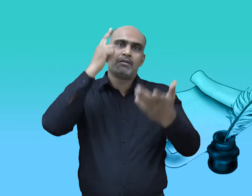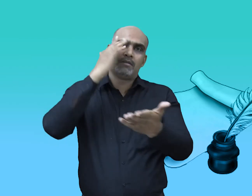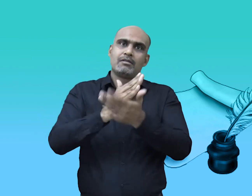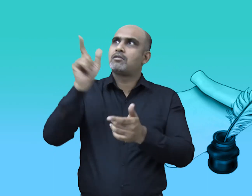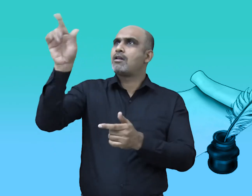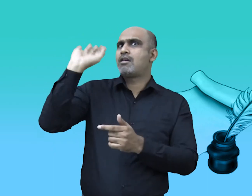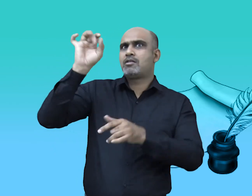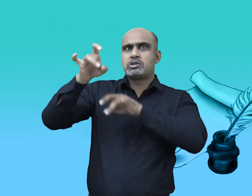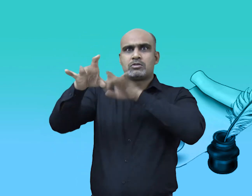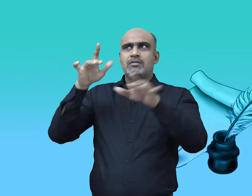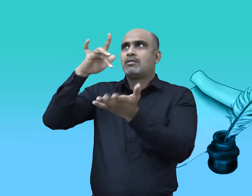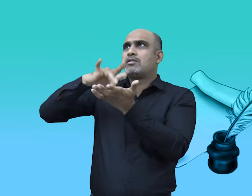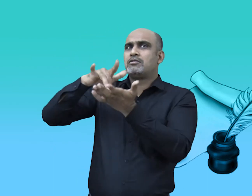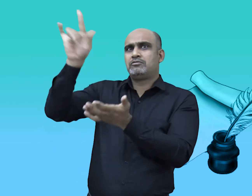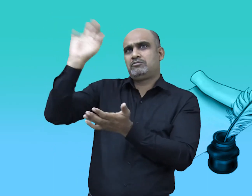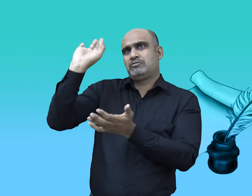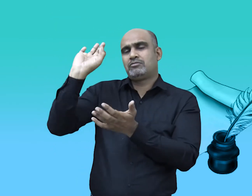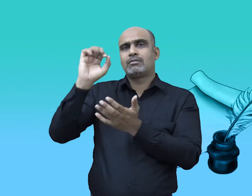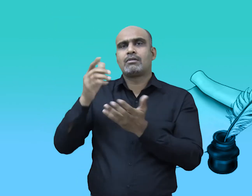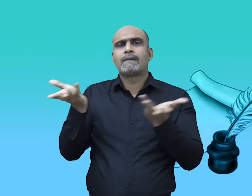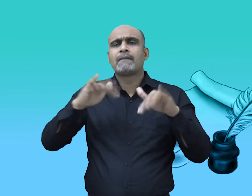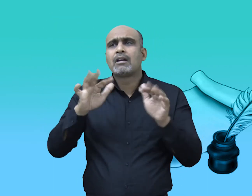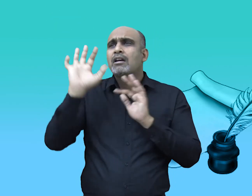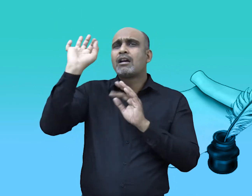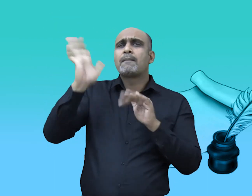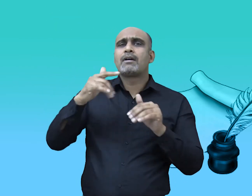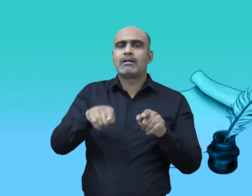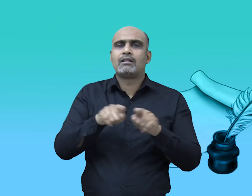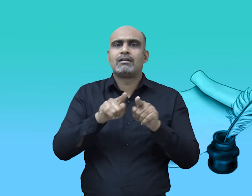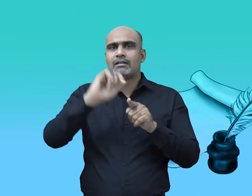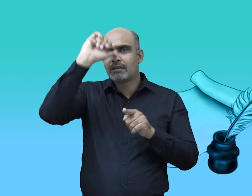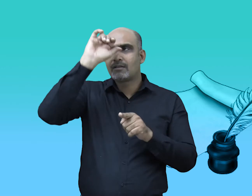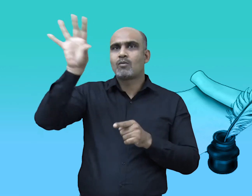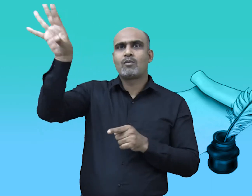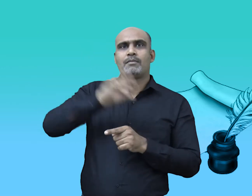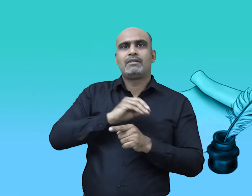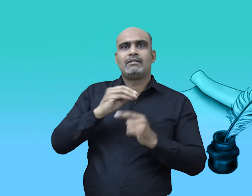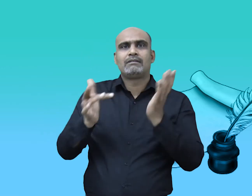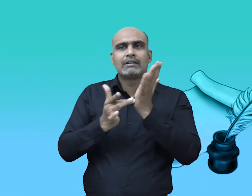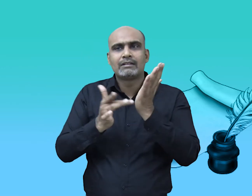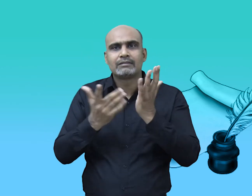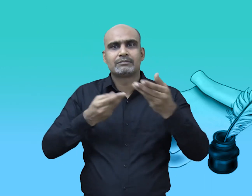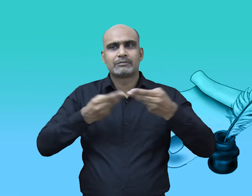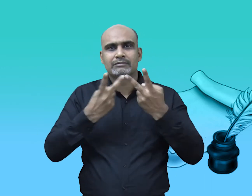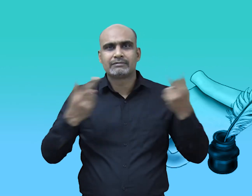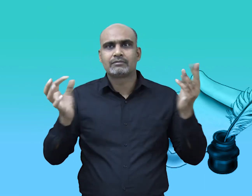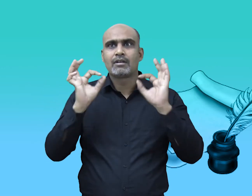जो अपने देश के विकास के लिए उन विकसित देशों की तकनीकों को अपनाते हैं, उनके सुझाव और नए